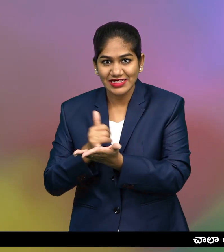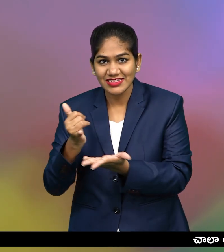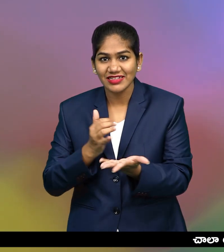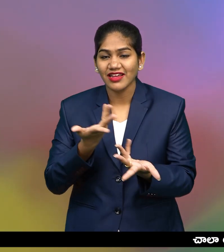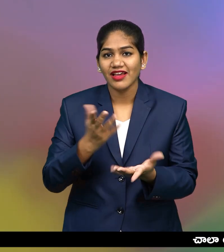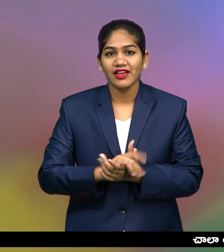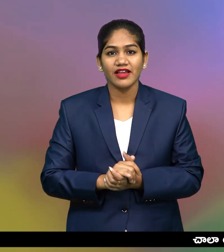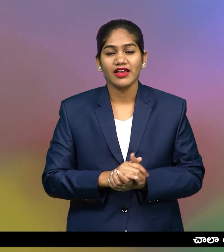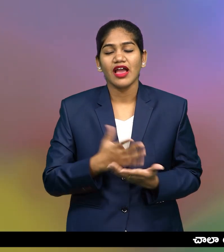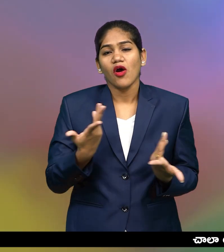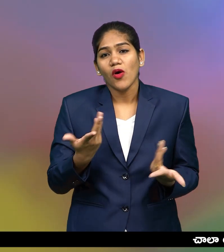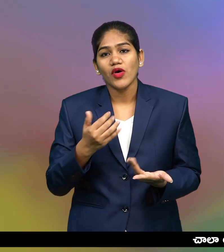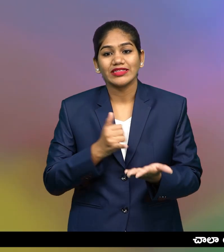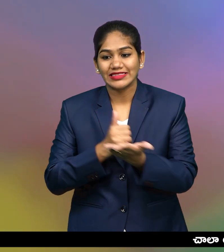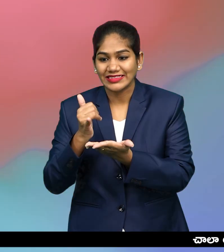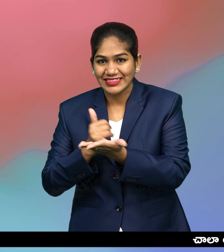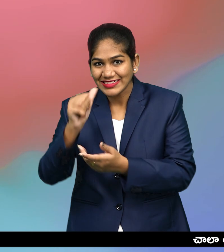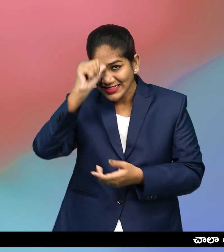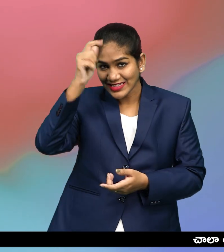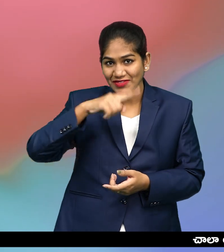చాలా ఆసక్తిని కలిగి ఉన్నారు.